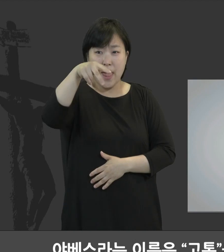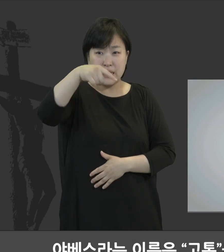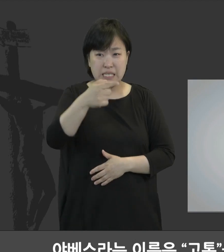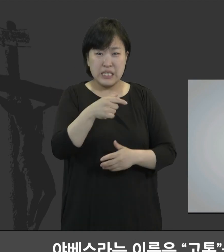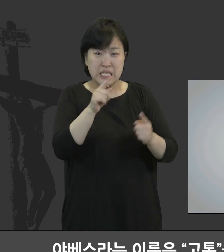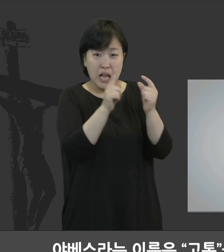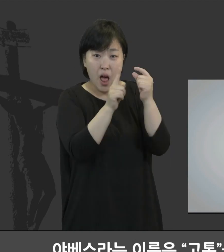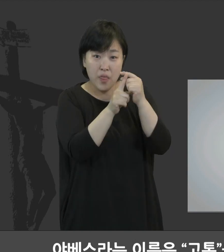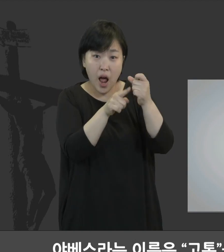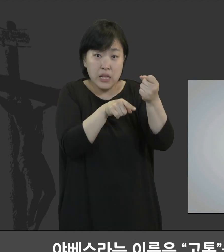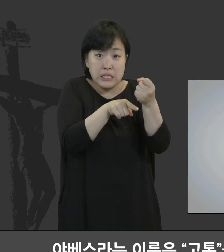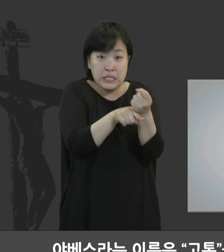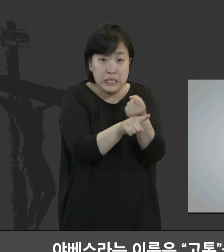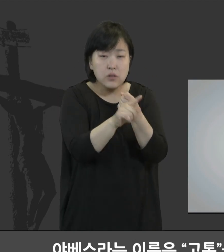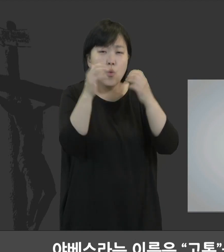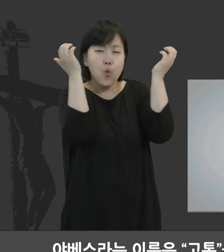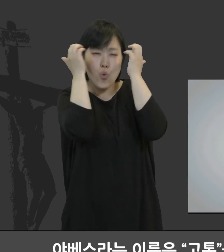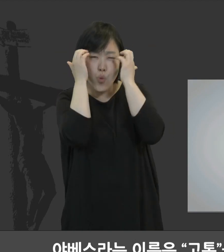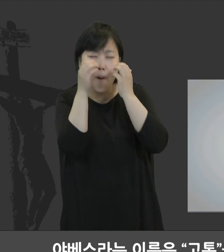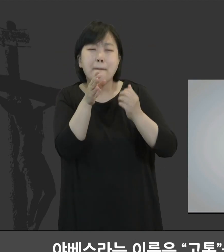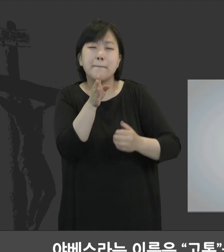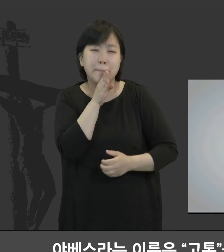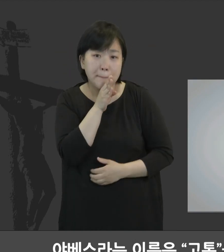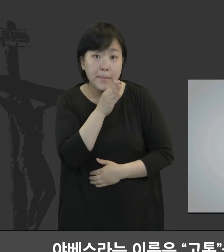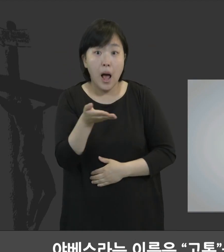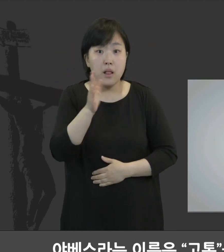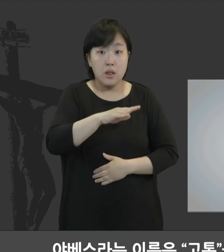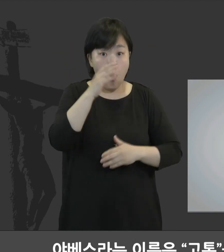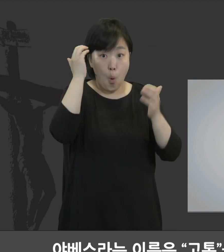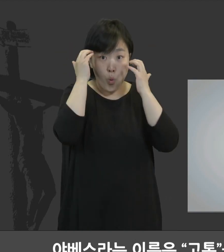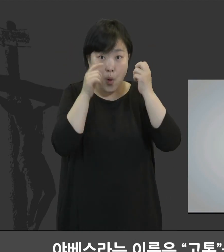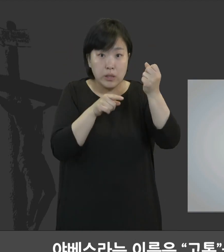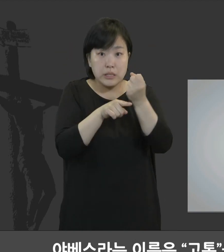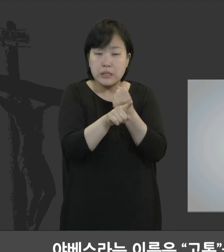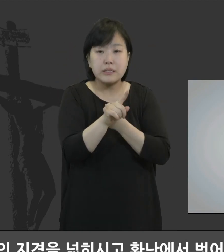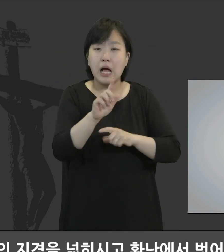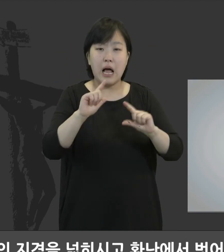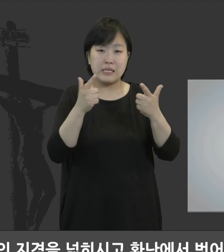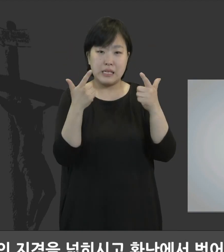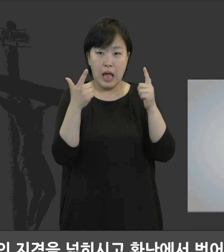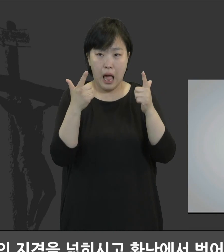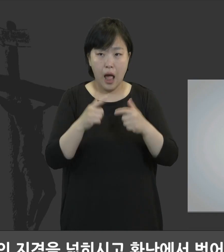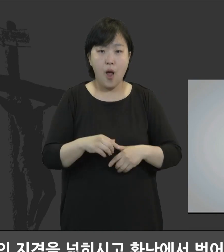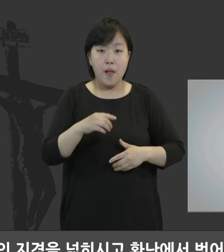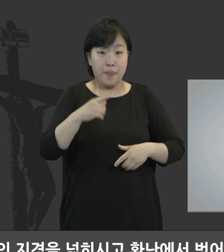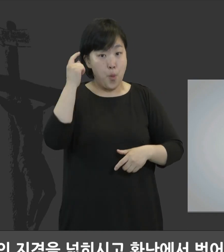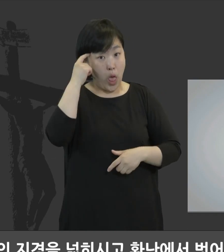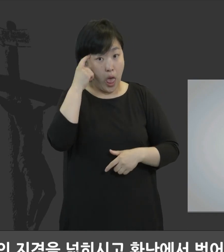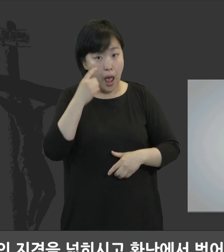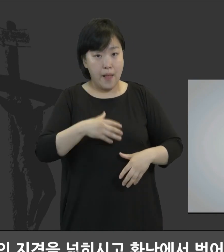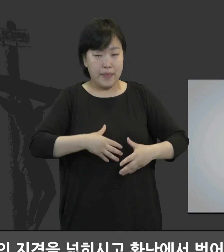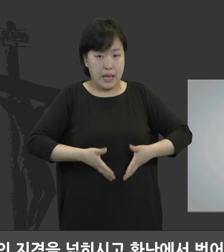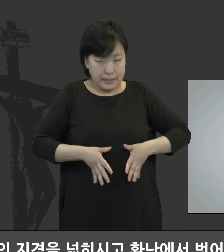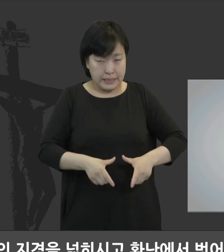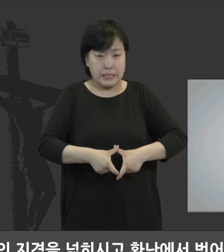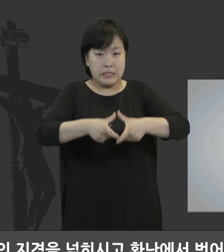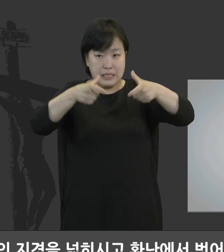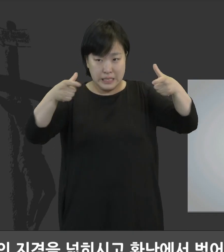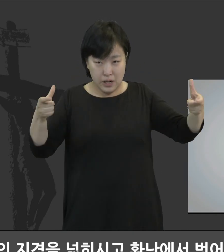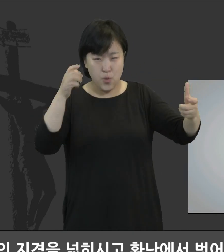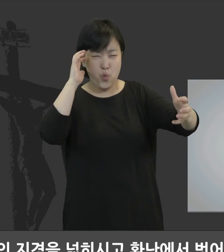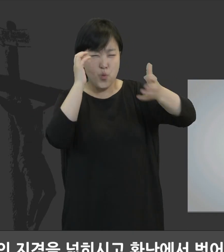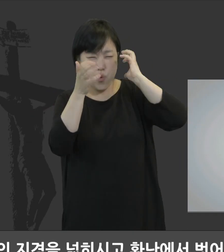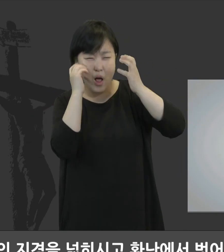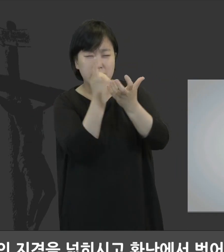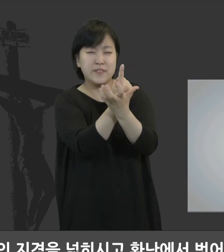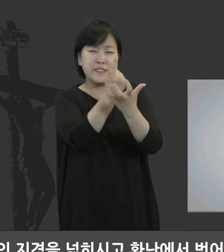고통을 뜻하지만 그의 삶은 그 이름을 따라가지 않았습니다. 자신의 지경을 넓히시고 환난에서 벗어나는